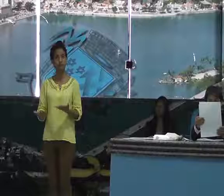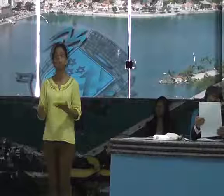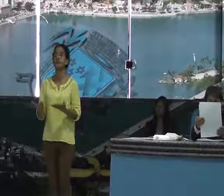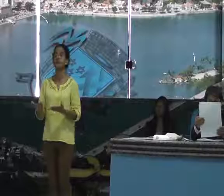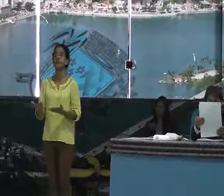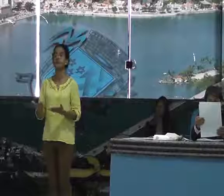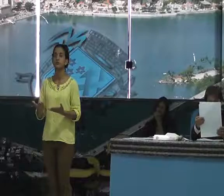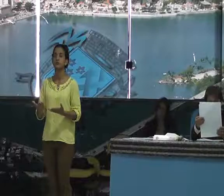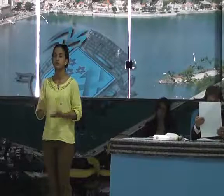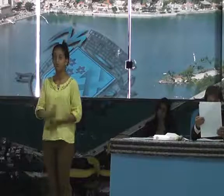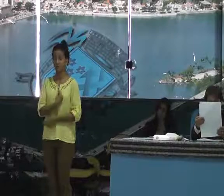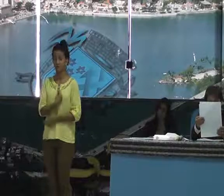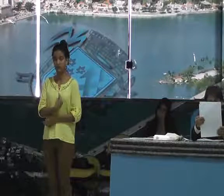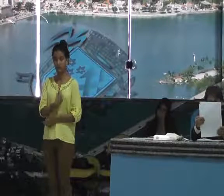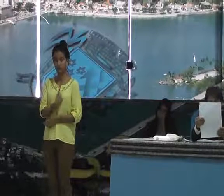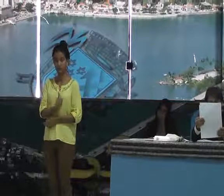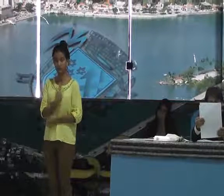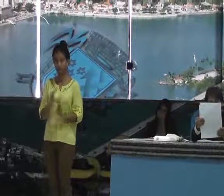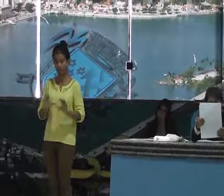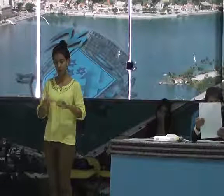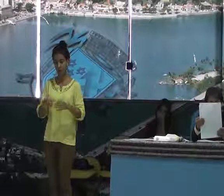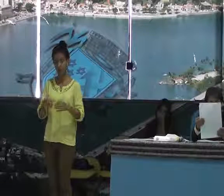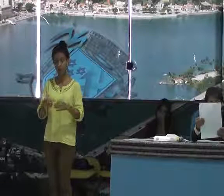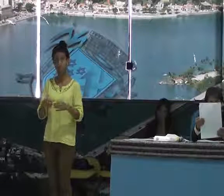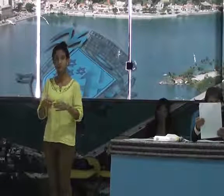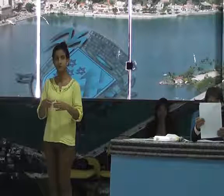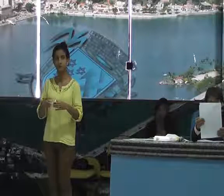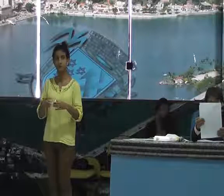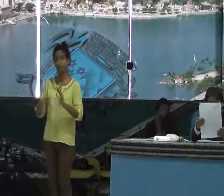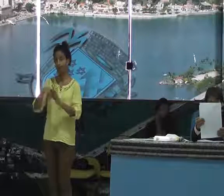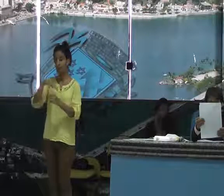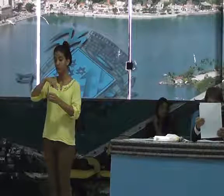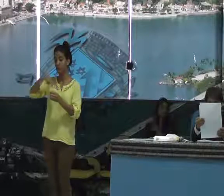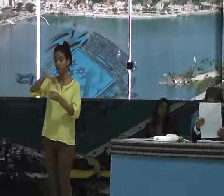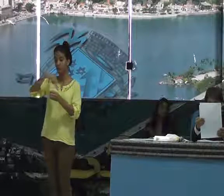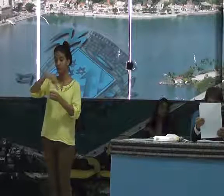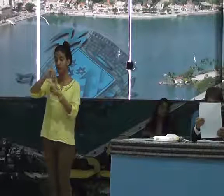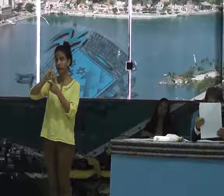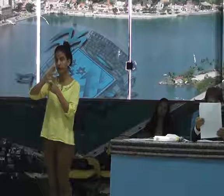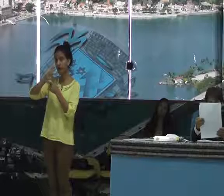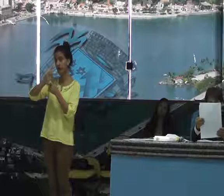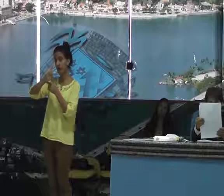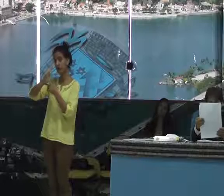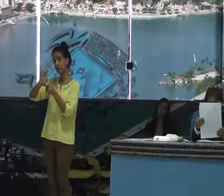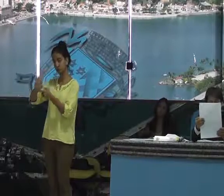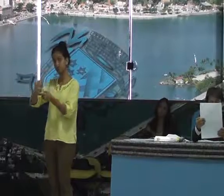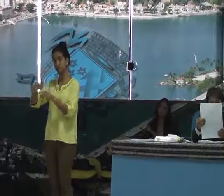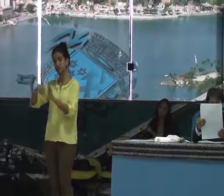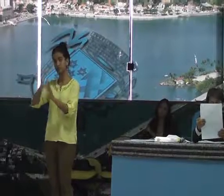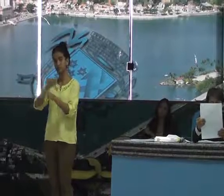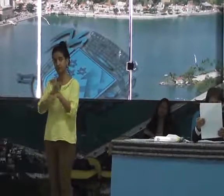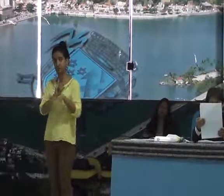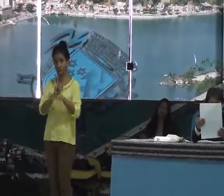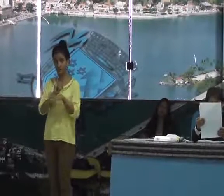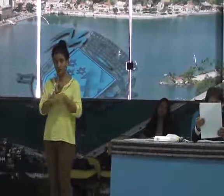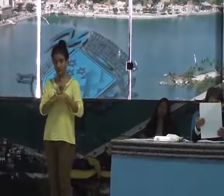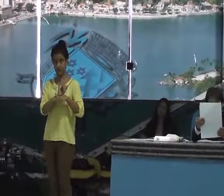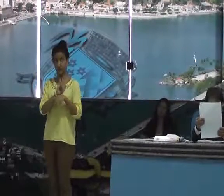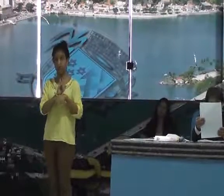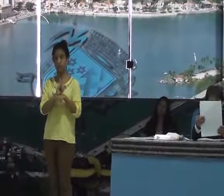participar da Comissão Municipal de Geografia e Estatística deste município. Em primeiro momento,